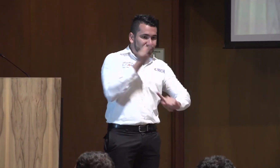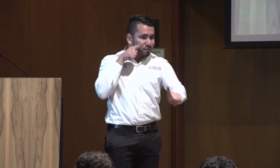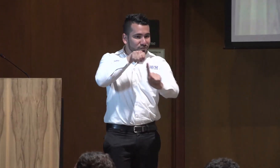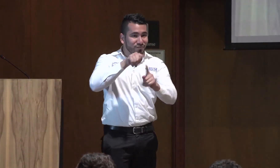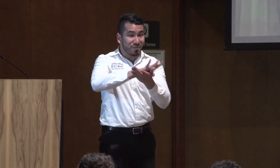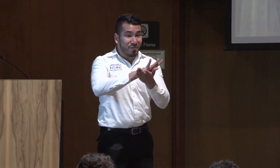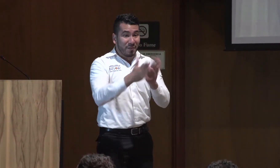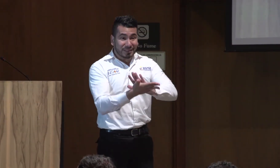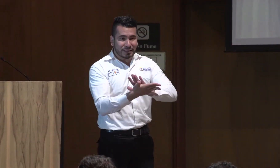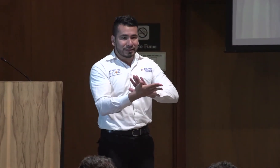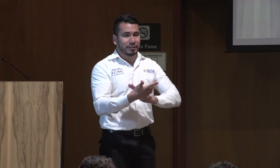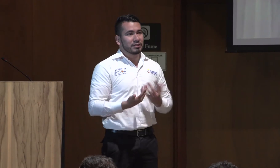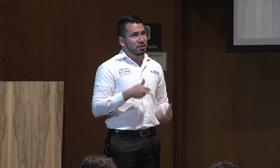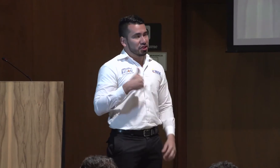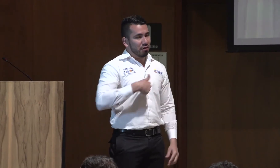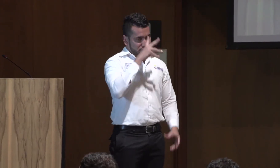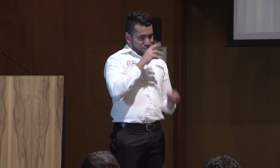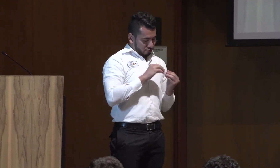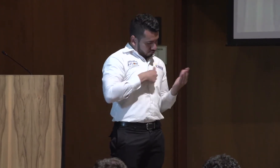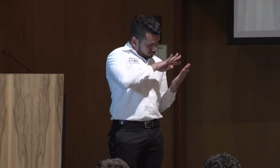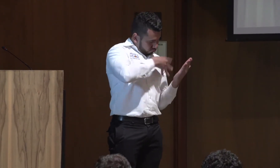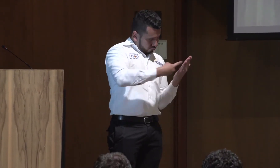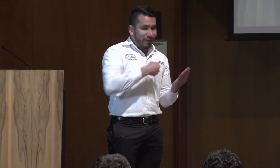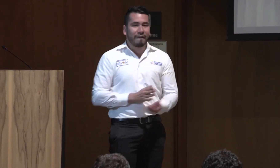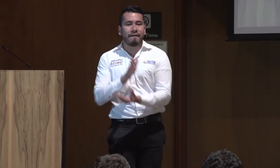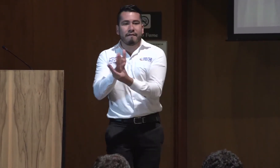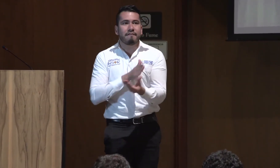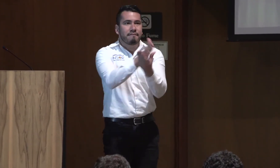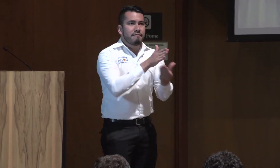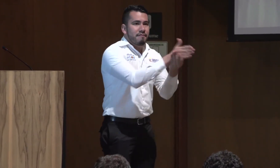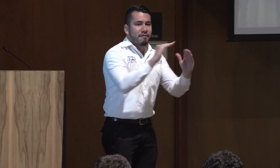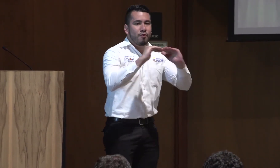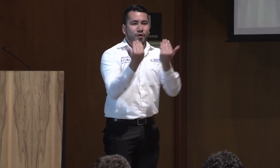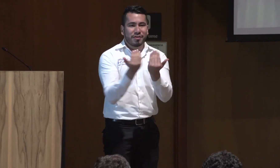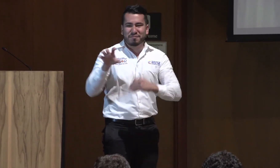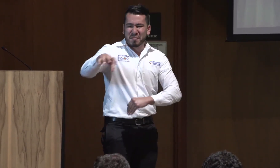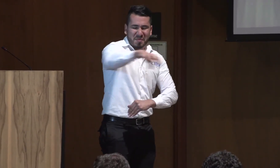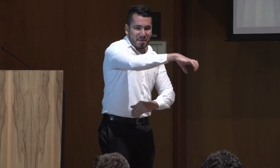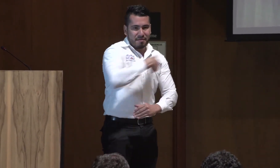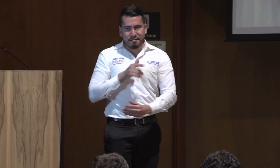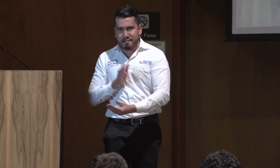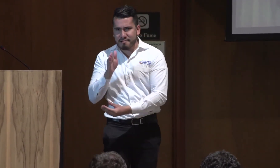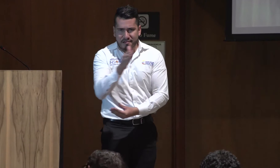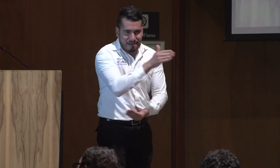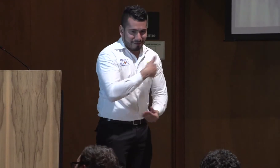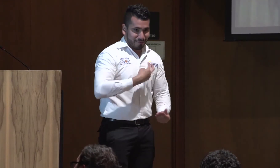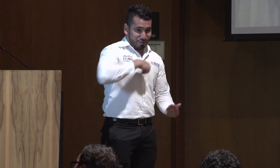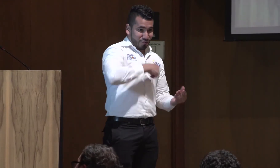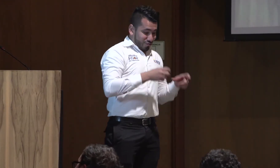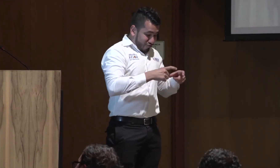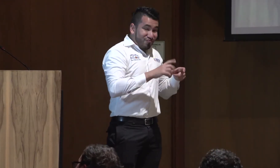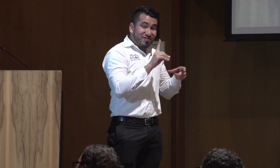a los colegios. Ya hemos hecho visitas a algunos colegios divulgando las actividades de la biblioteca, entonces vamos a llevar el glosario para compartirlo